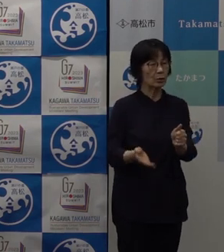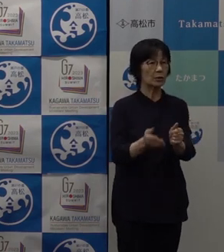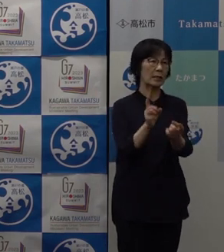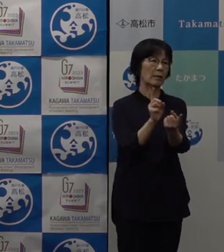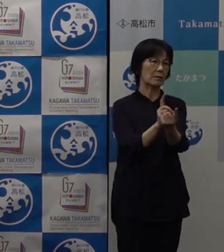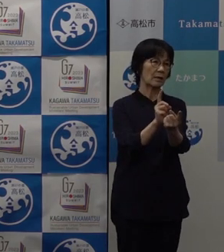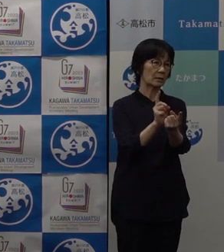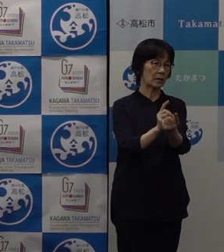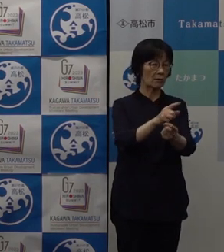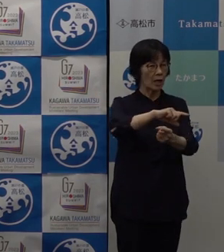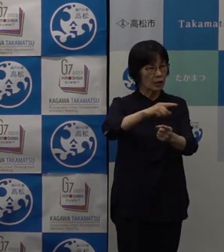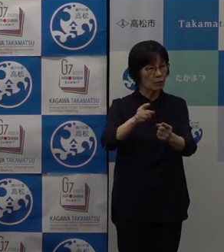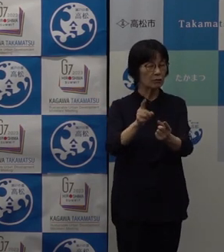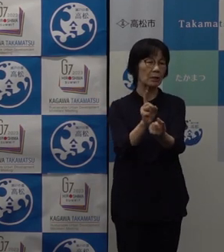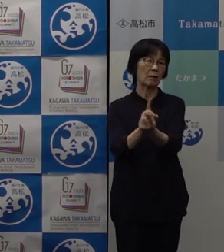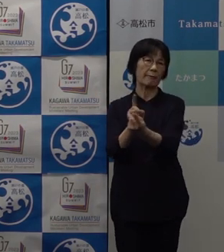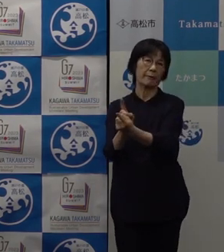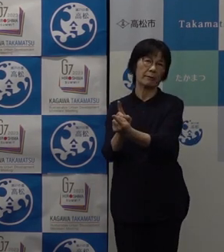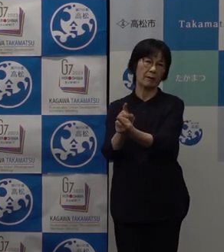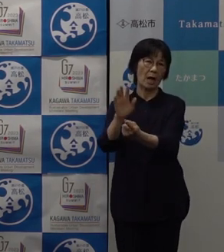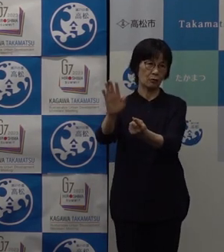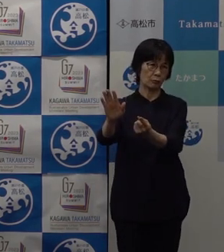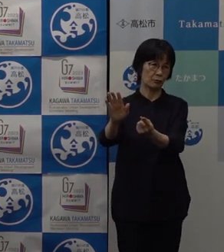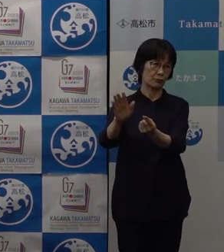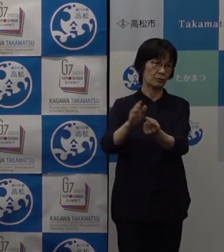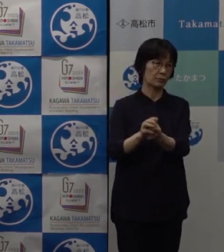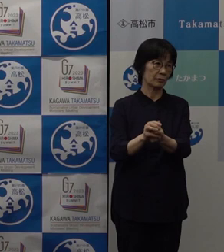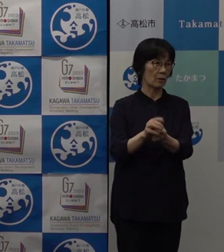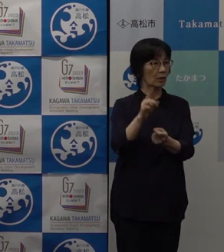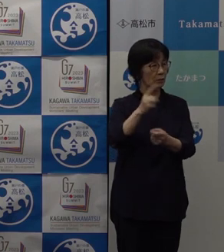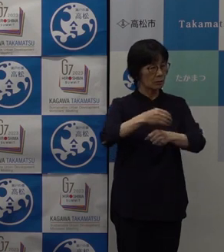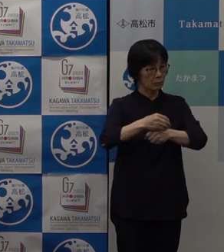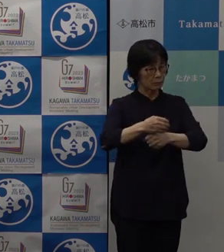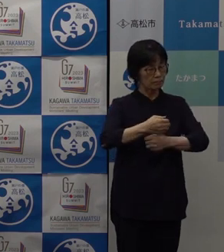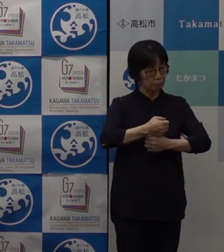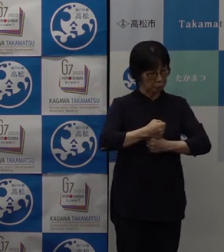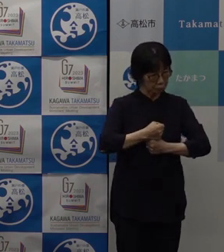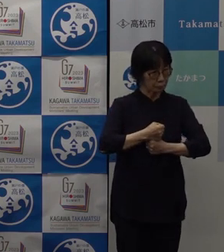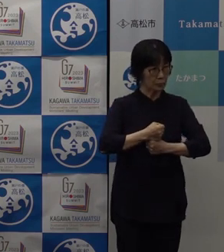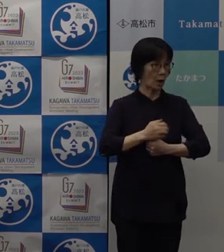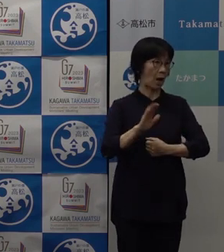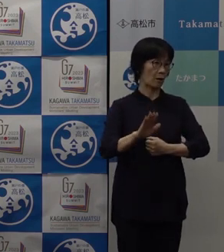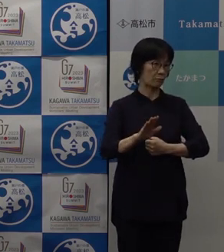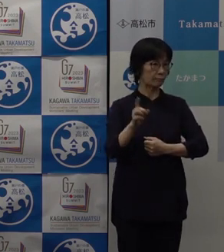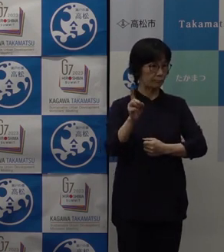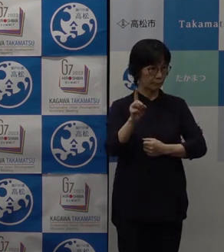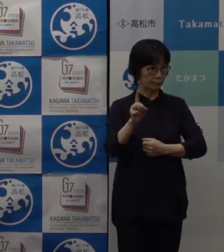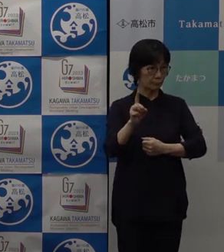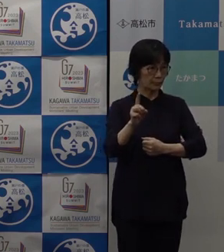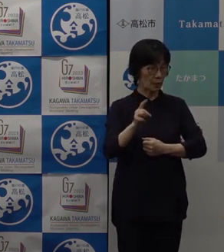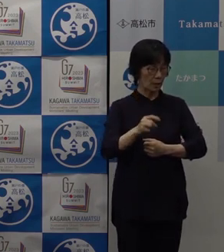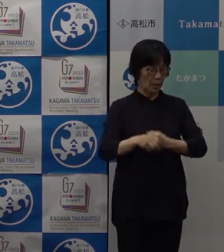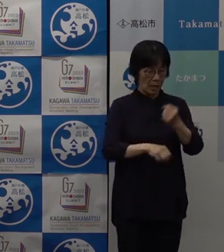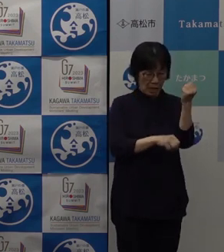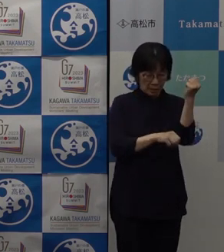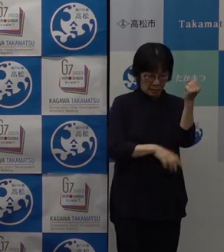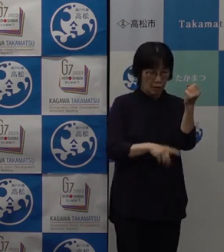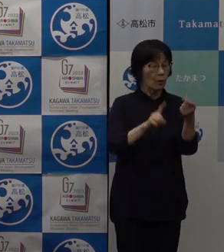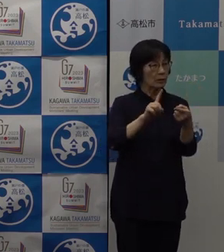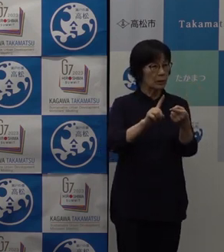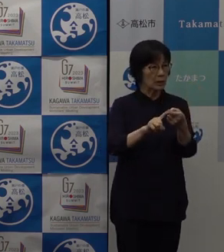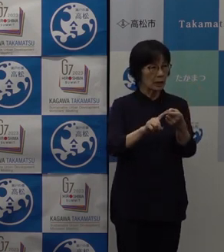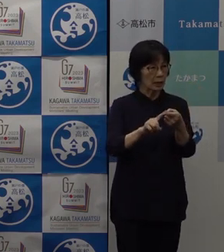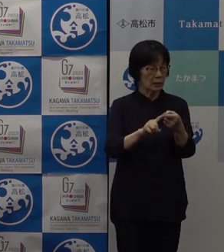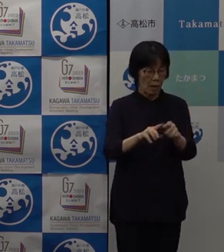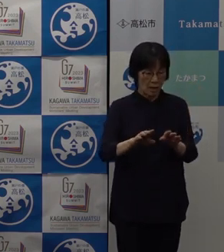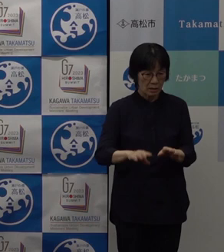な策があろうかと思っておりますが、一つ気をつけとかなきゃならないのは、先ほど言いましたように、まあ、基本的な少子化対策というのは